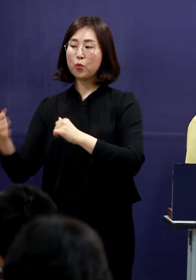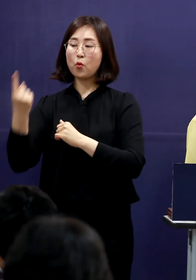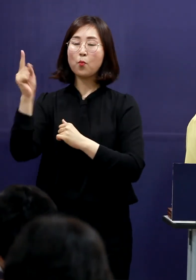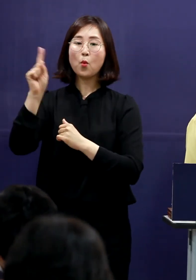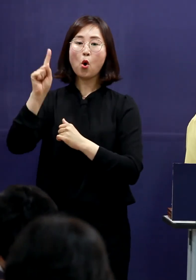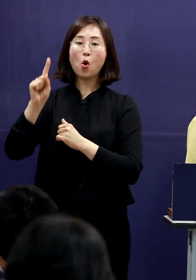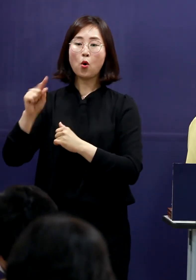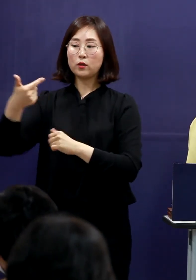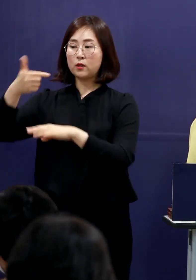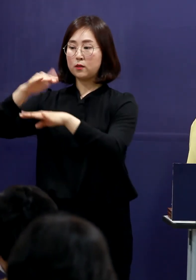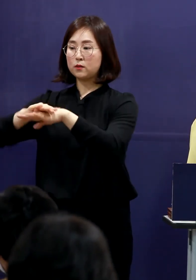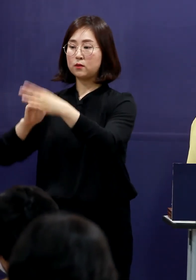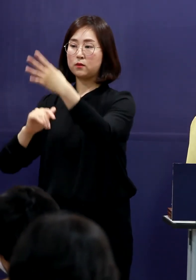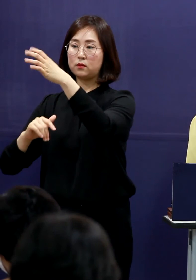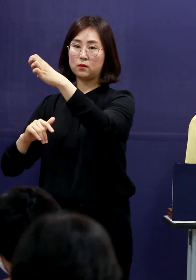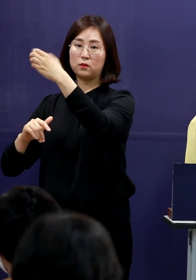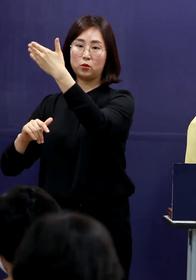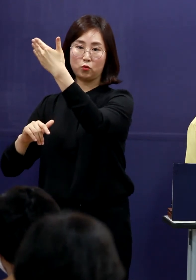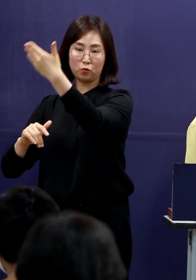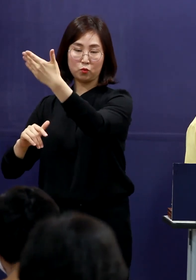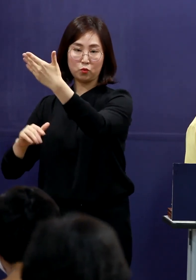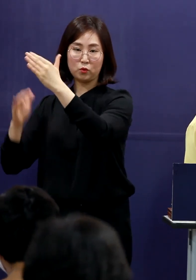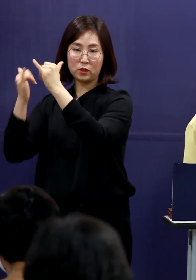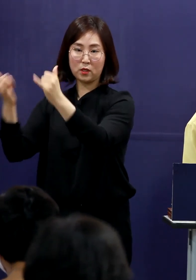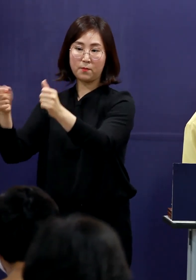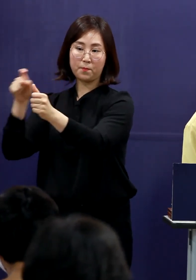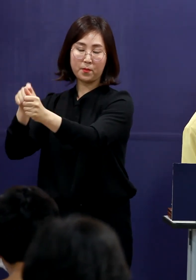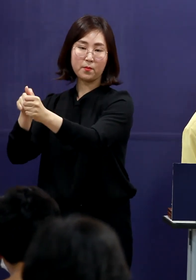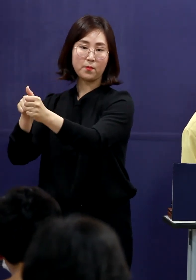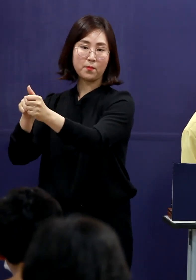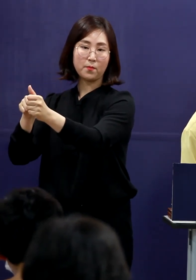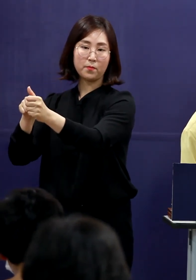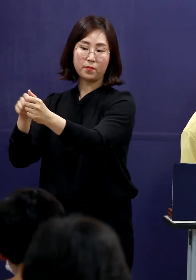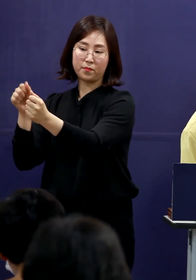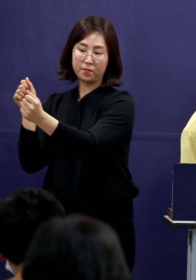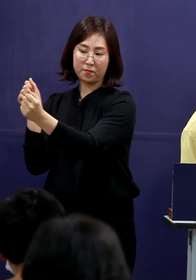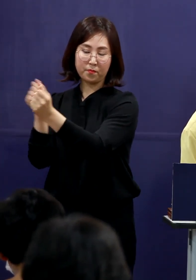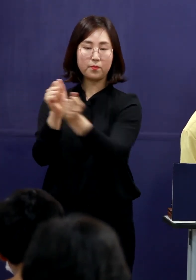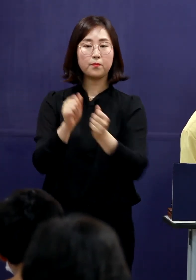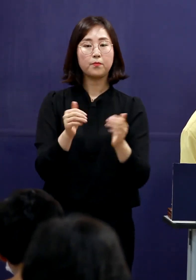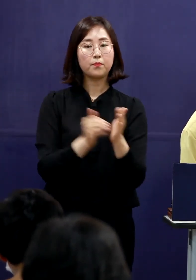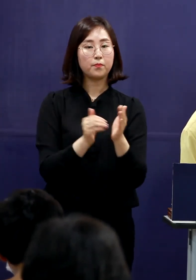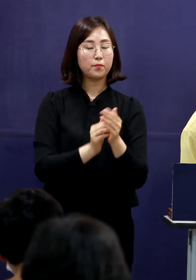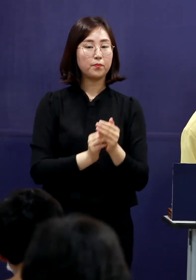전에 여기서 표에서 보시는 대로 대전 49번